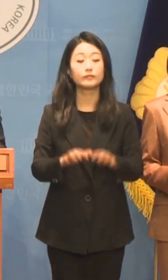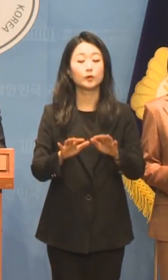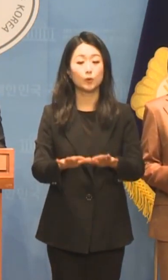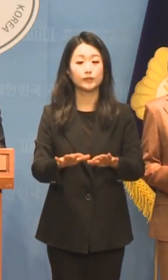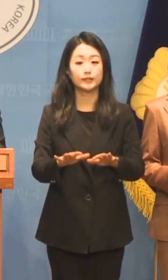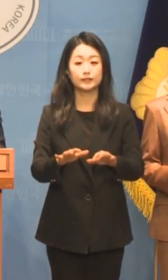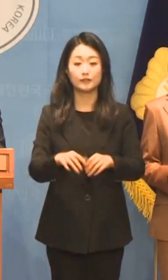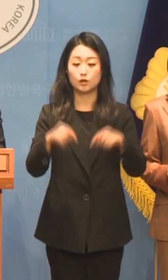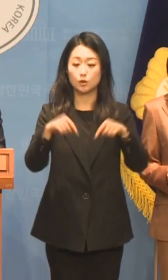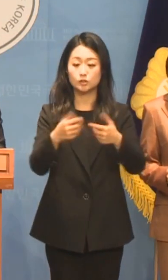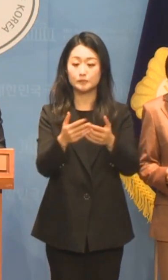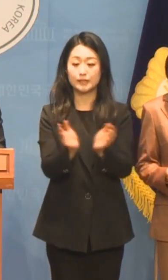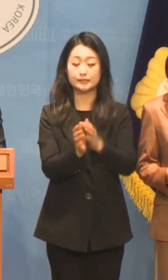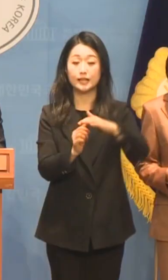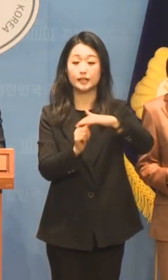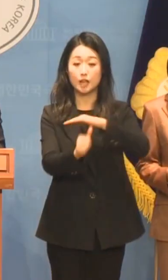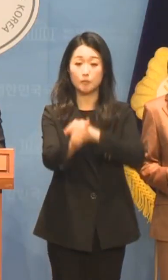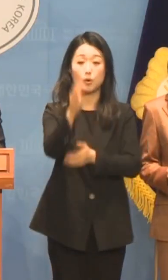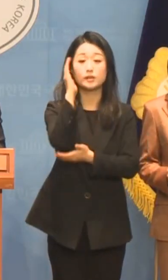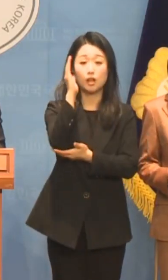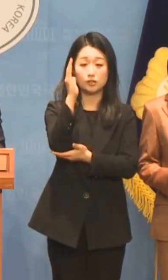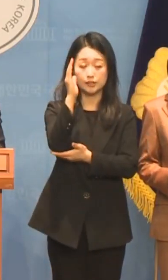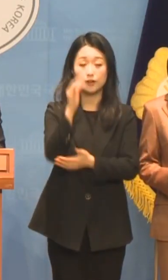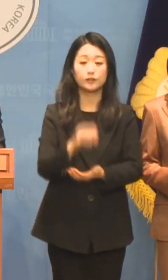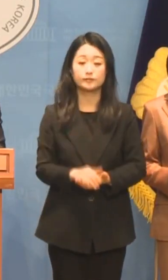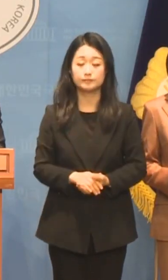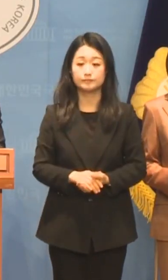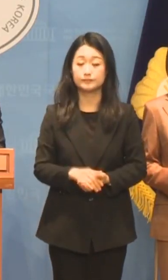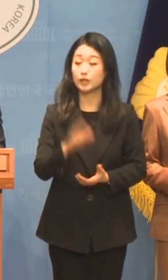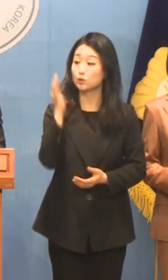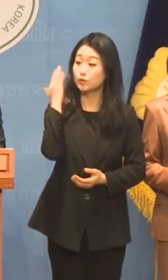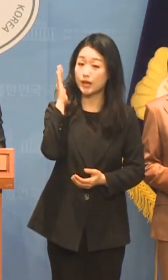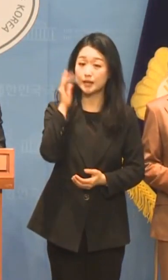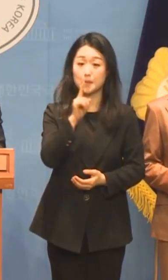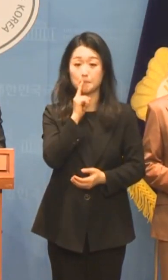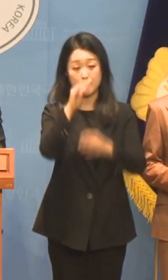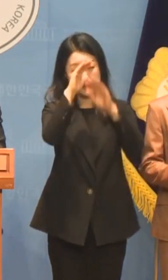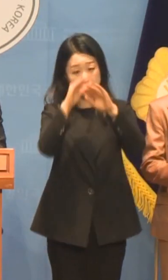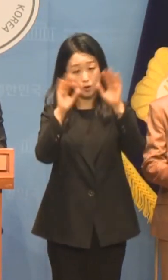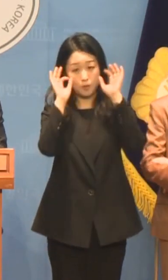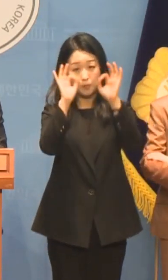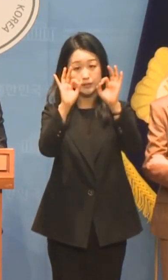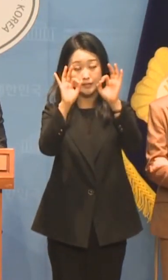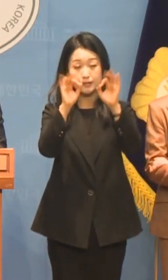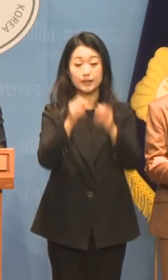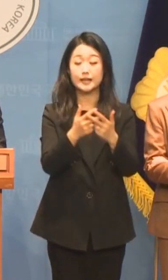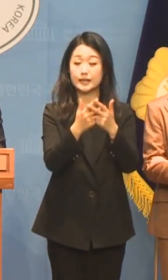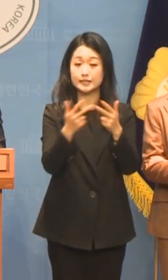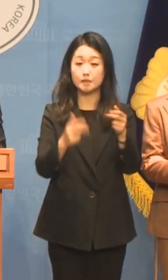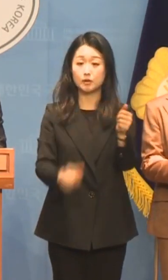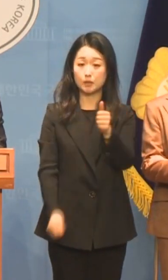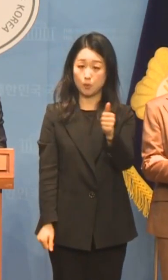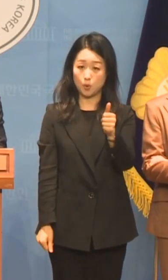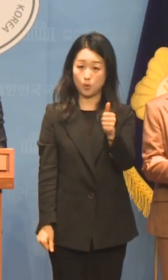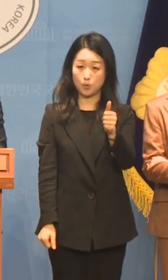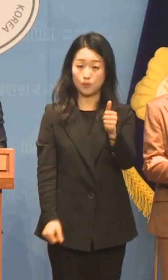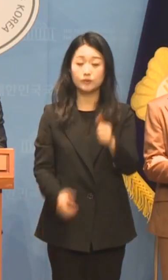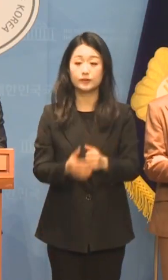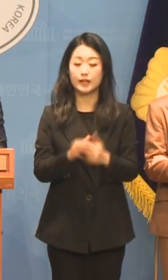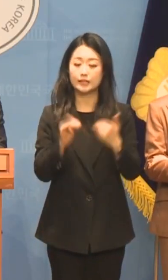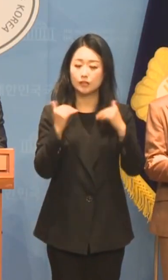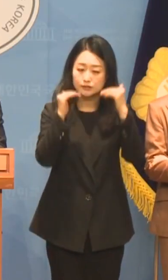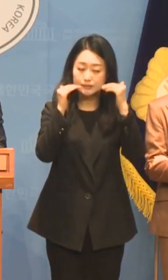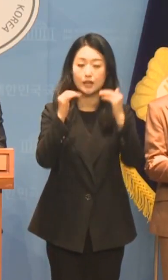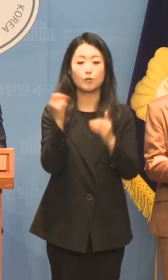오늘 교섭단체 대표 연설과 최근 발언들을 통해 이재명 대표는